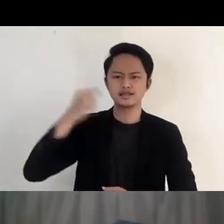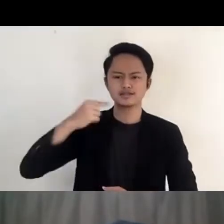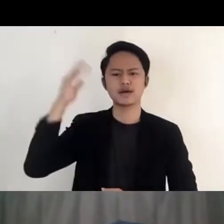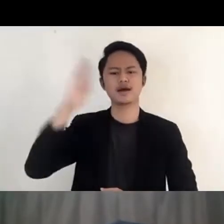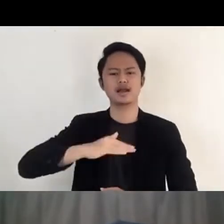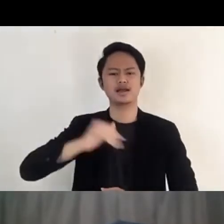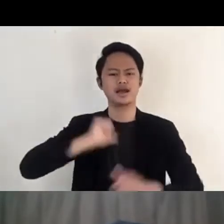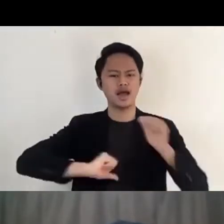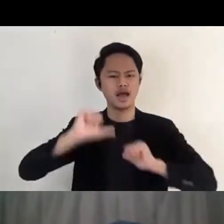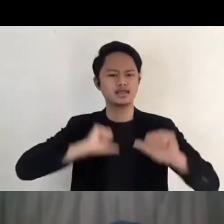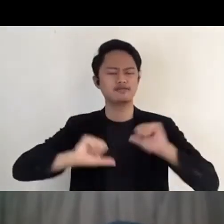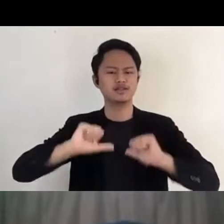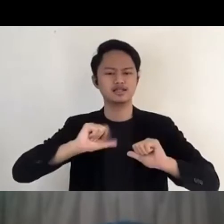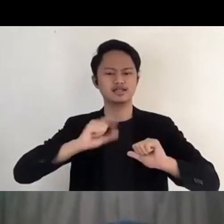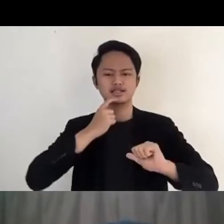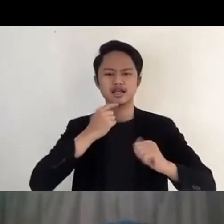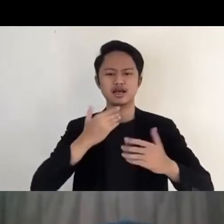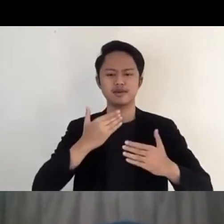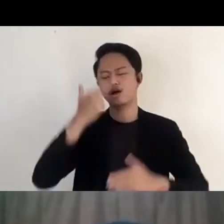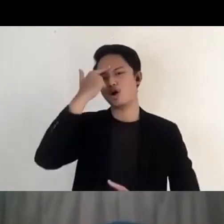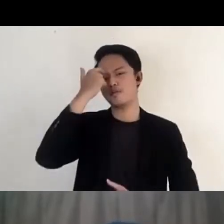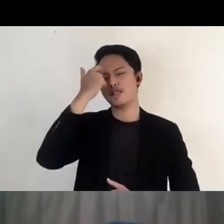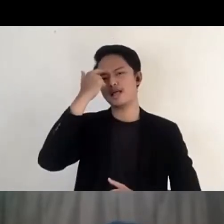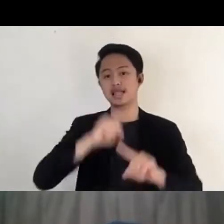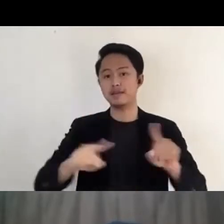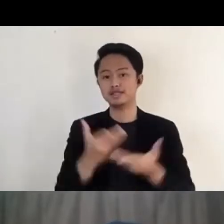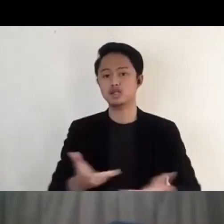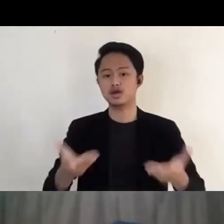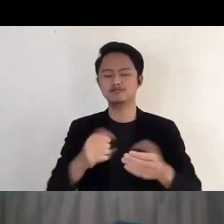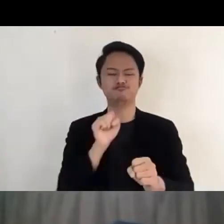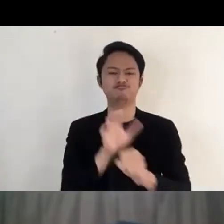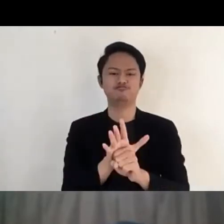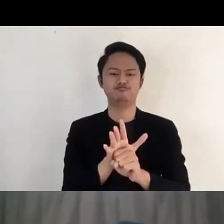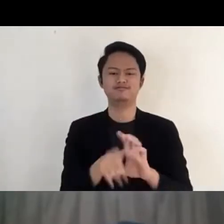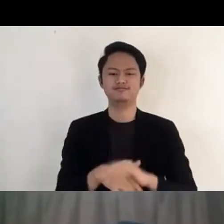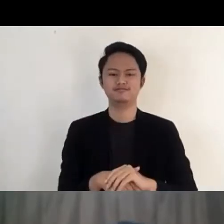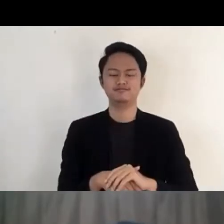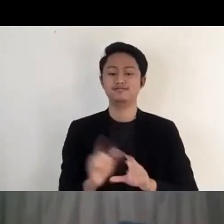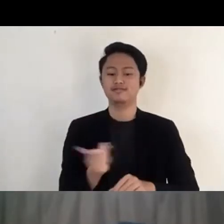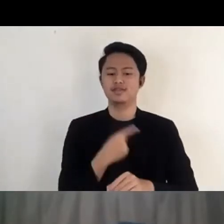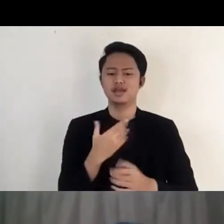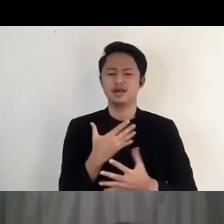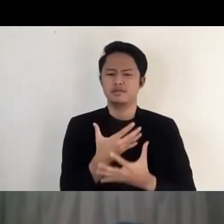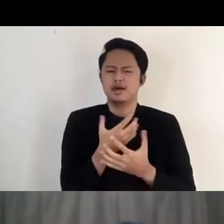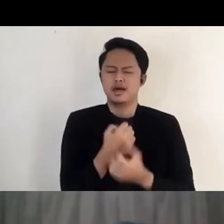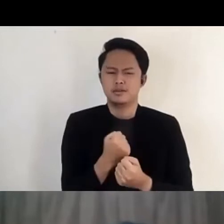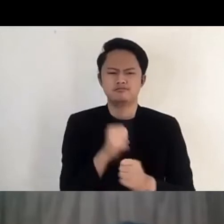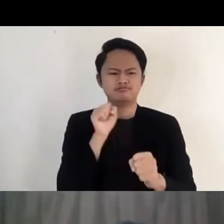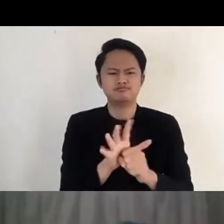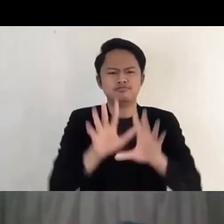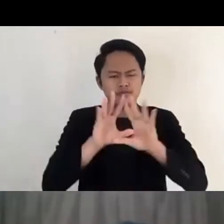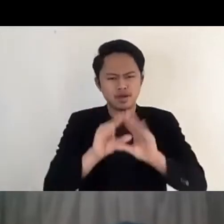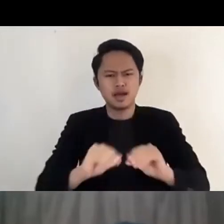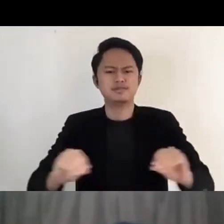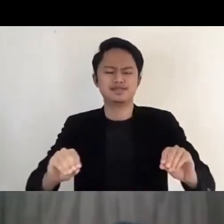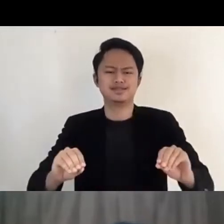aktivitas sehari-hari, terutama dalam aktivitas belajar di tengah pandemi. Kita juga sangat berharap bahwa pandemi ini akan segera berakhir, sehingga kita